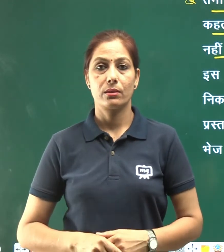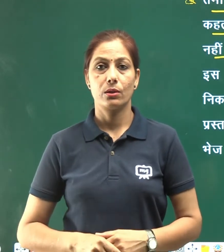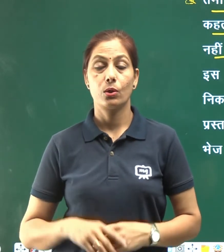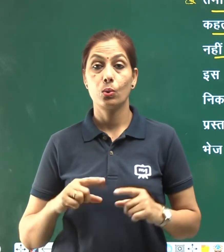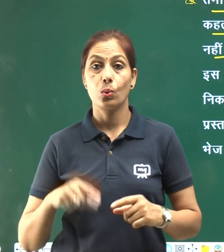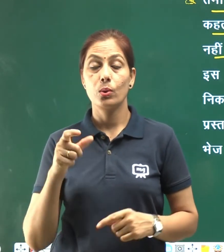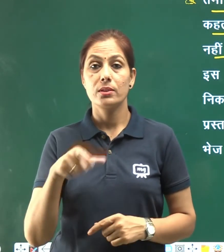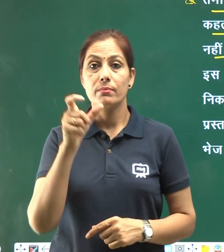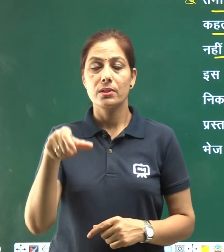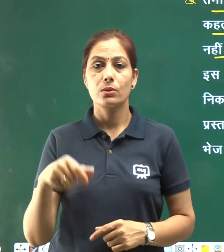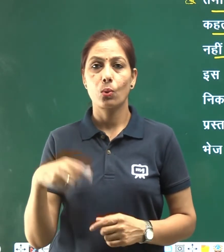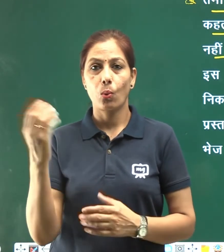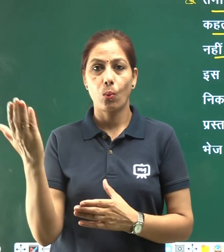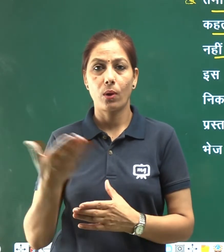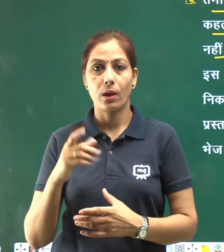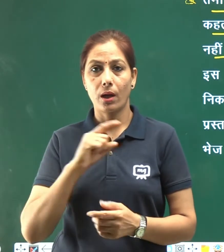तो इस आदमी को काटकर